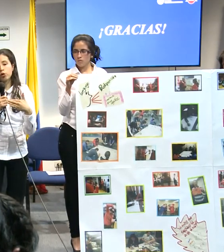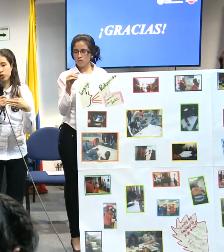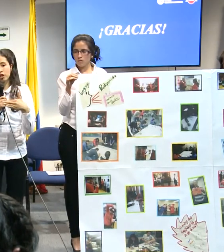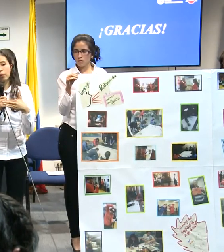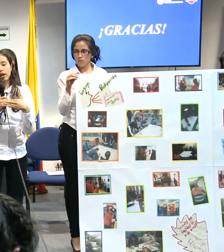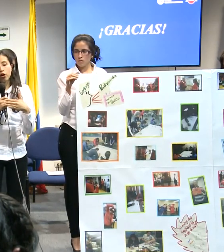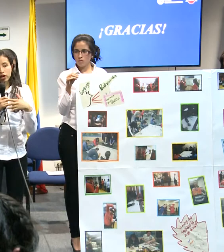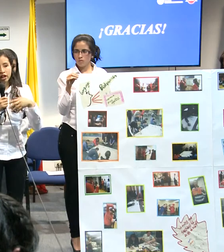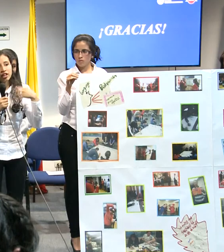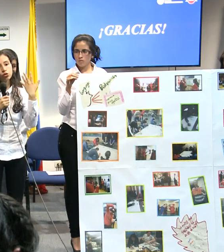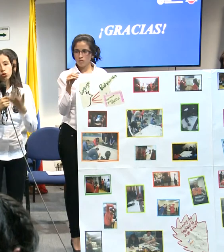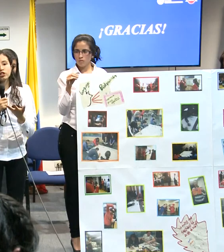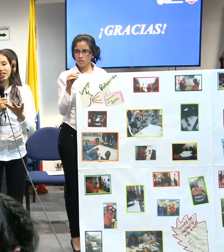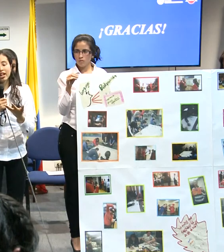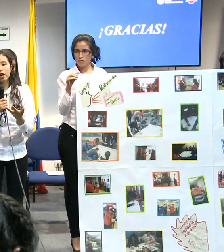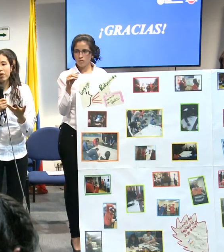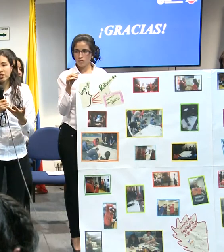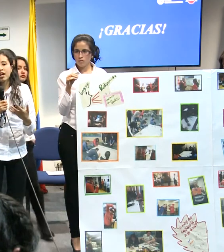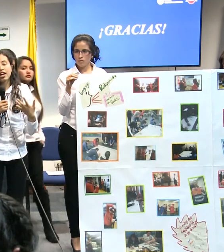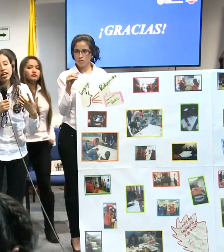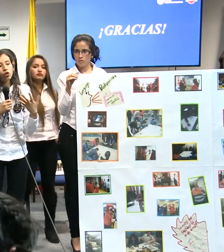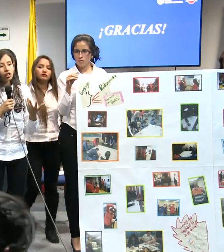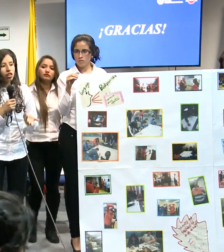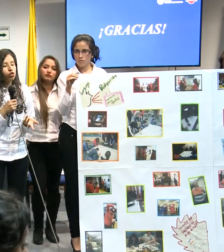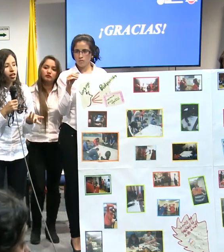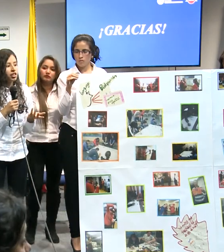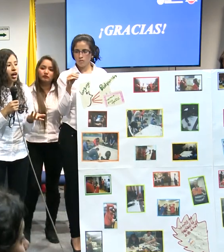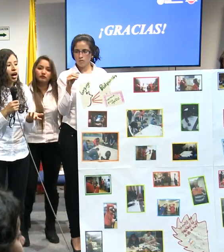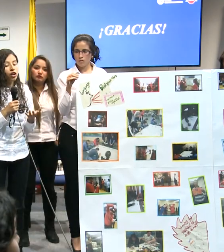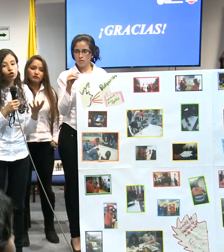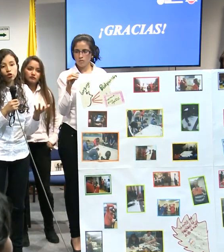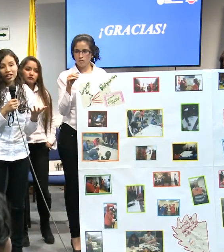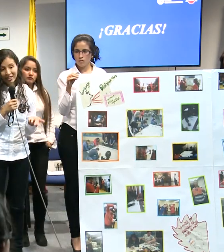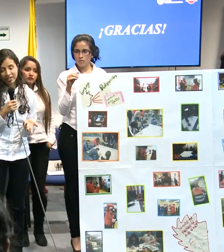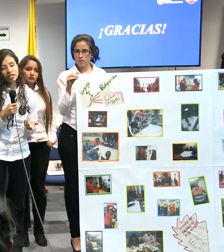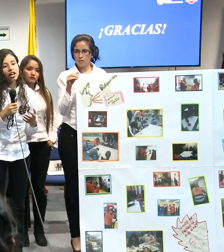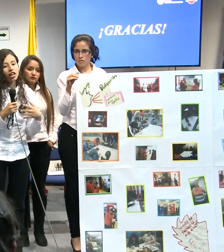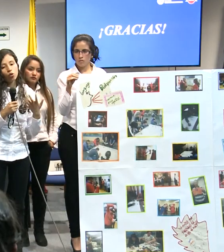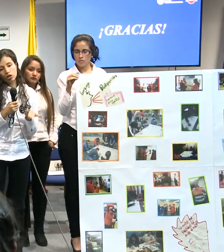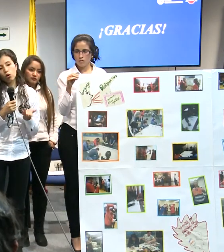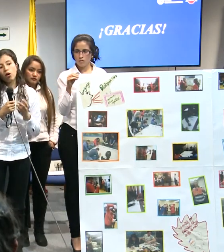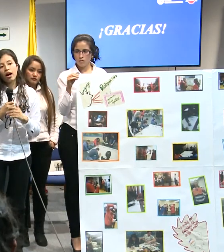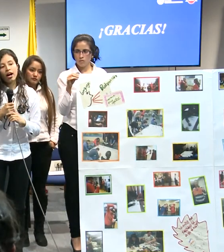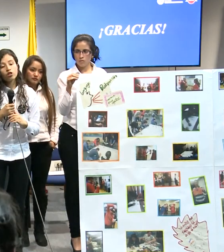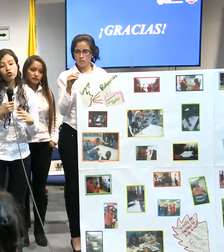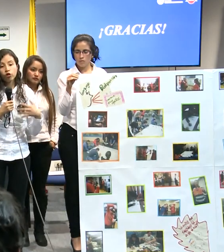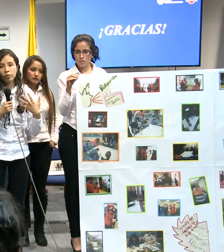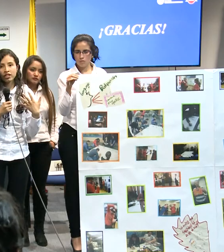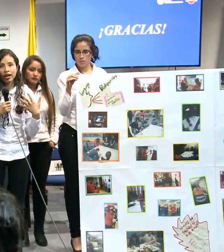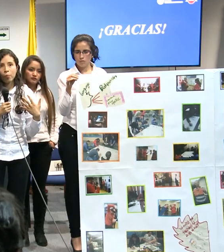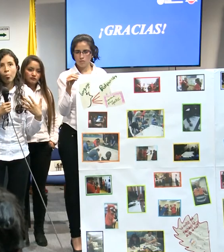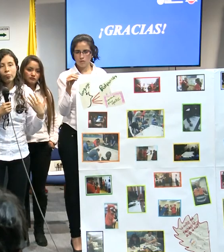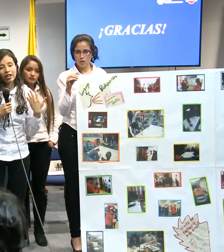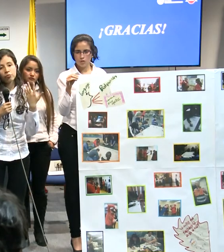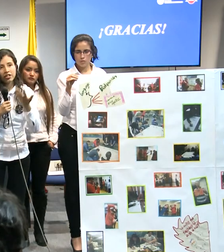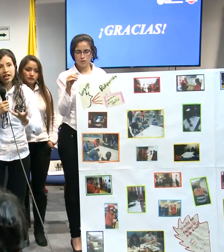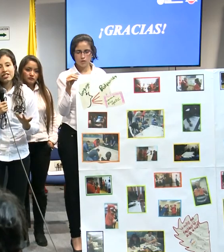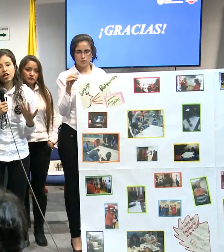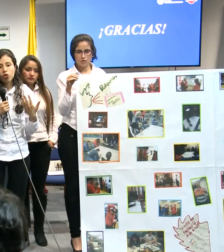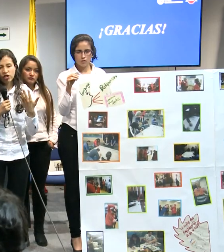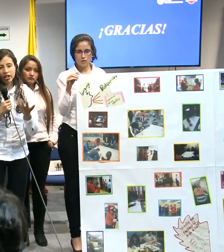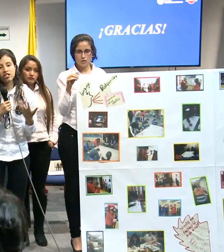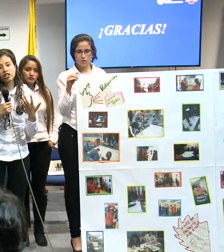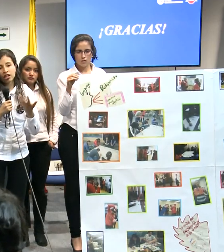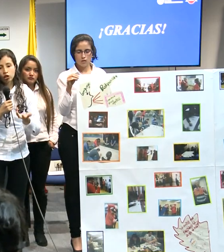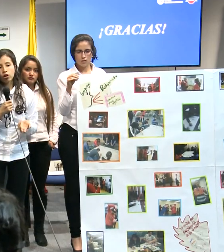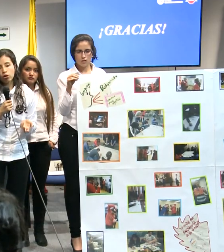eso nuestra propuesta pedagógica estuvo centrada más a los contratistas en cuanto a sus formas de expresarse,